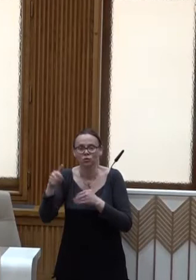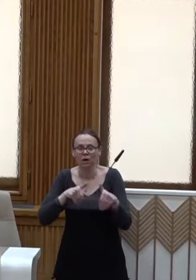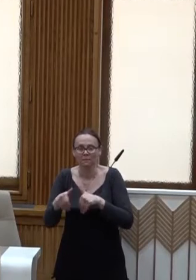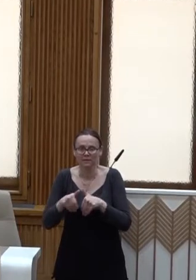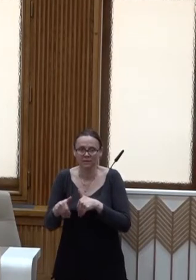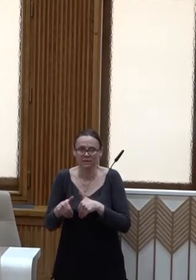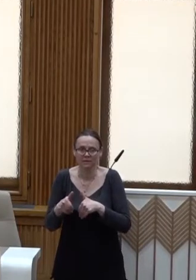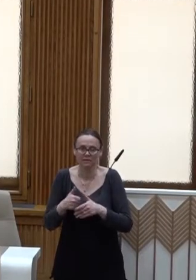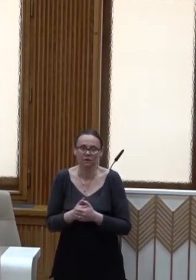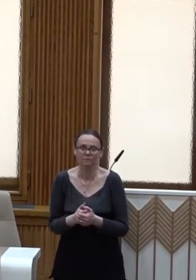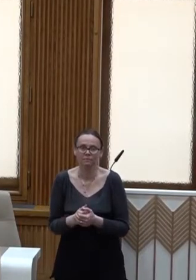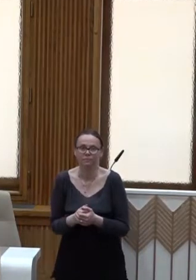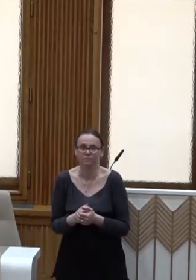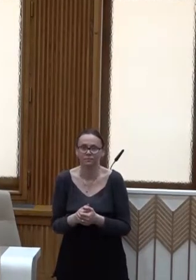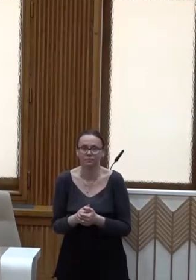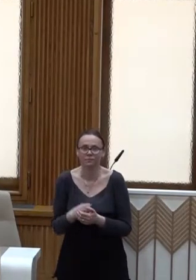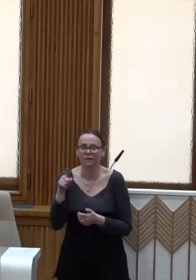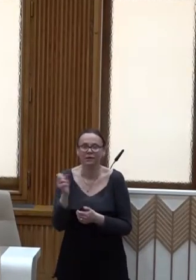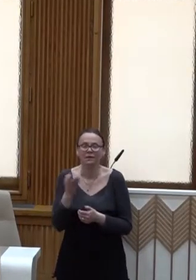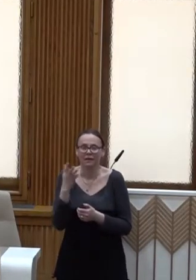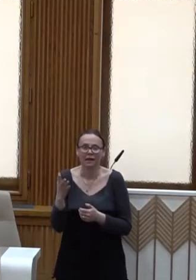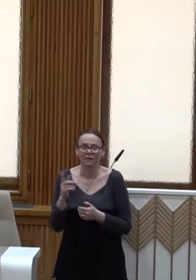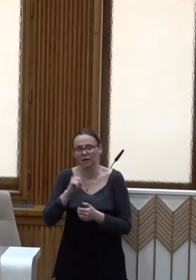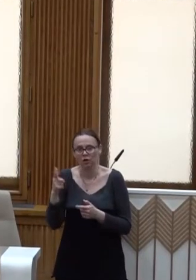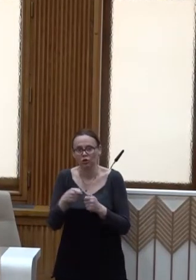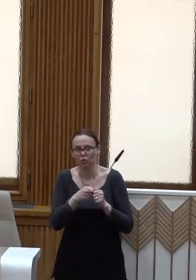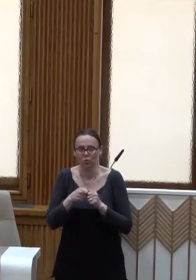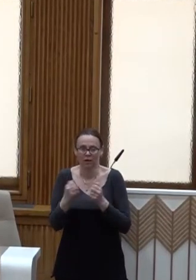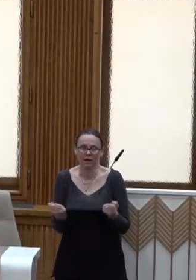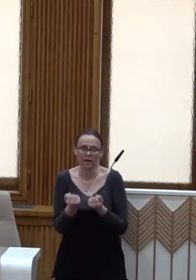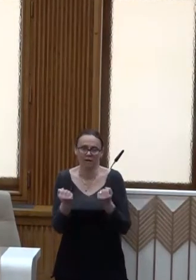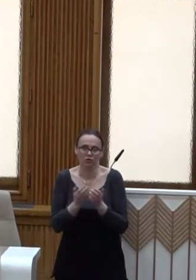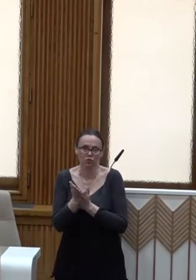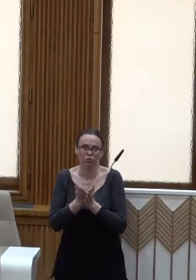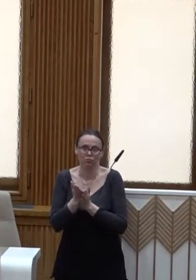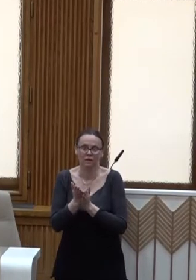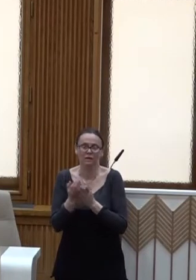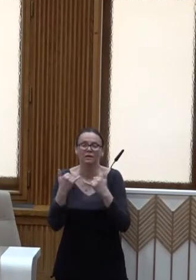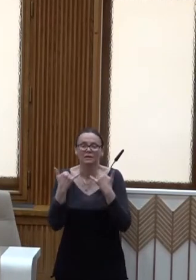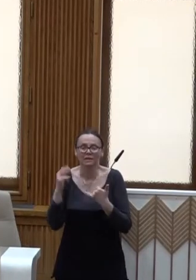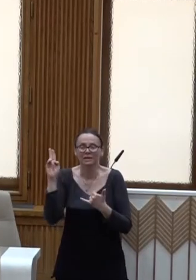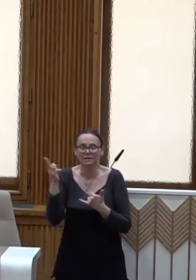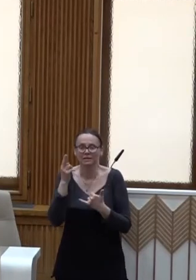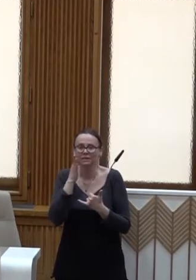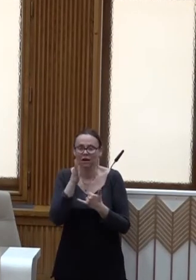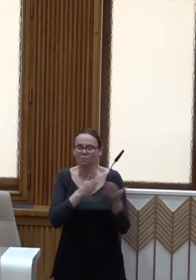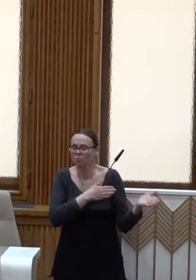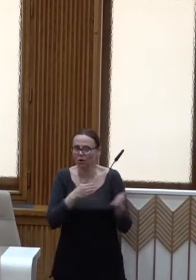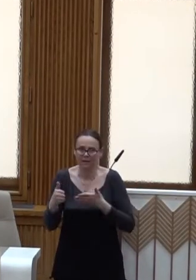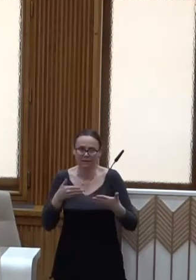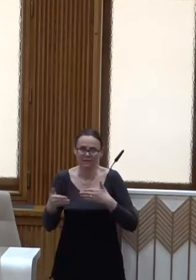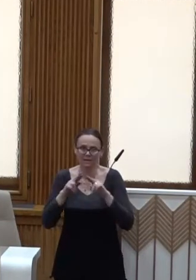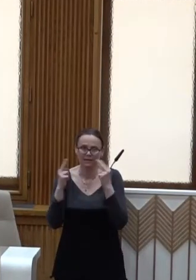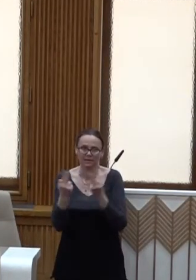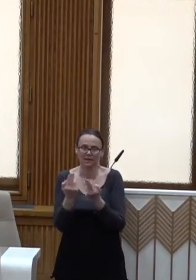ministrstva in nekatere operativne službe. Zdaj, sklicovali bomo redne seje